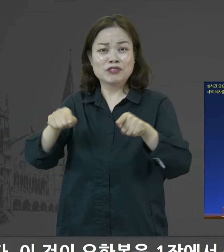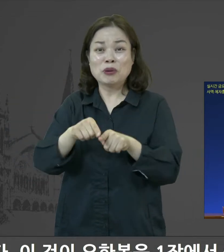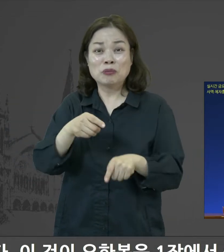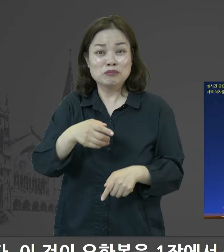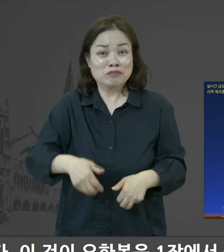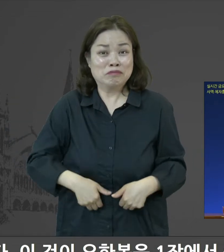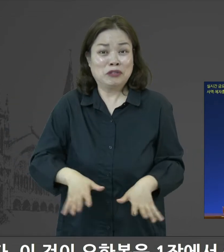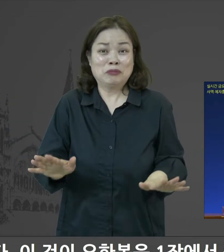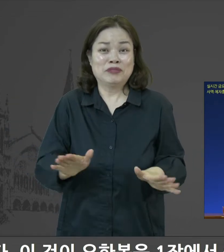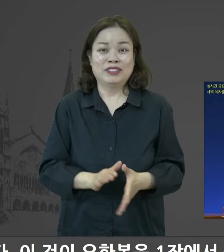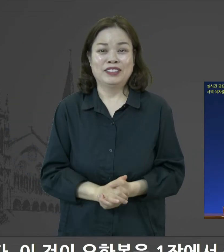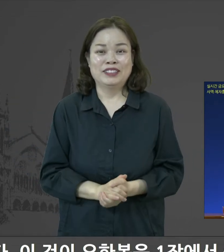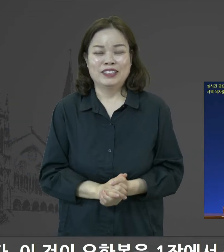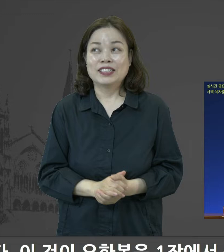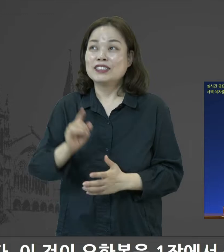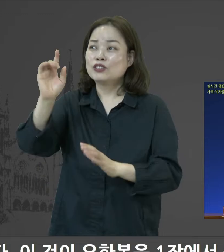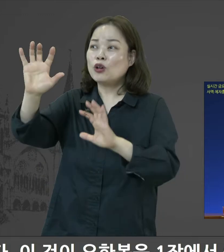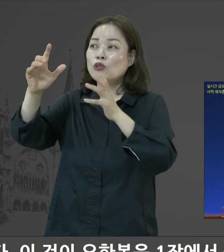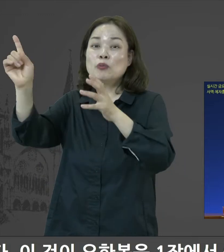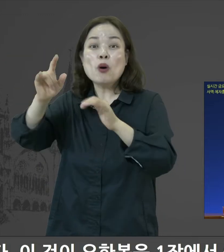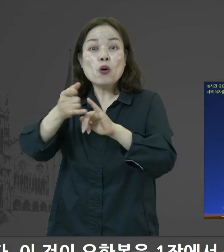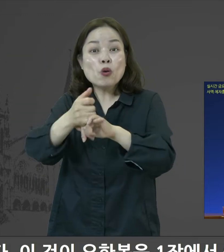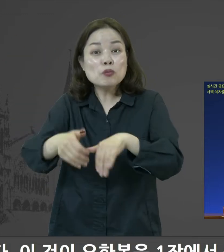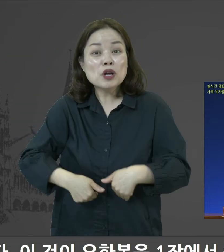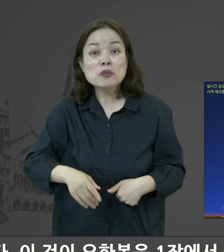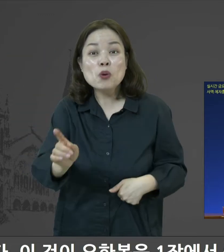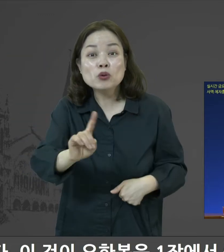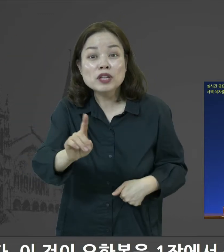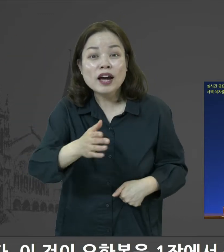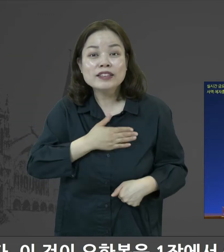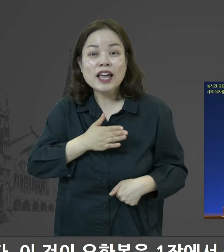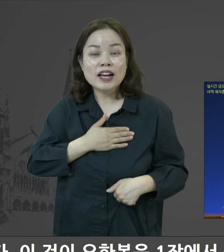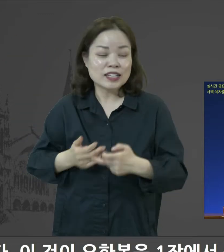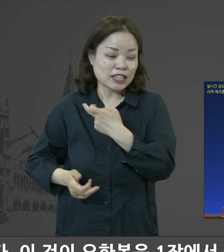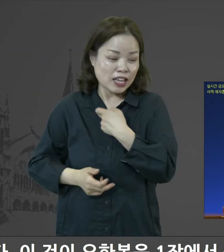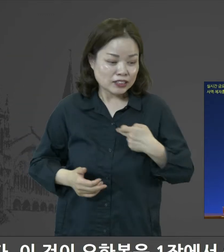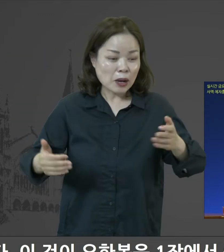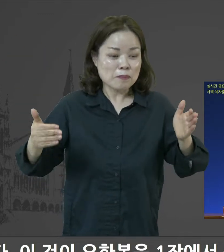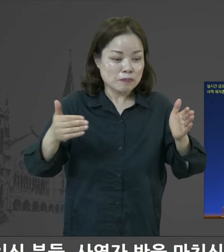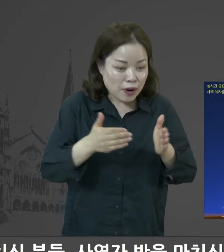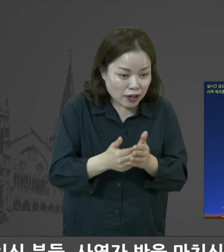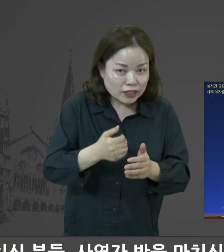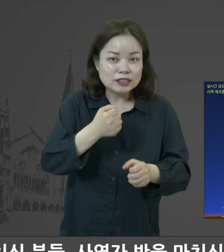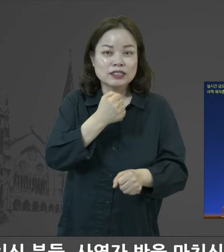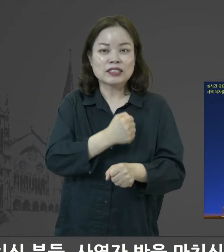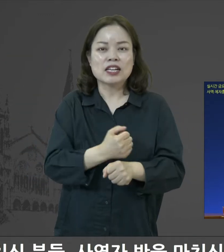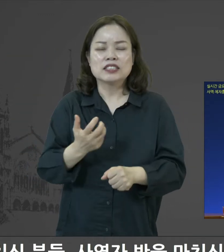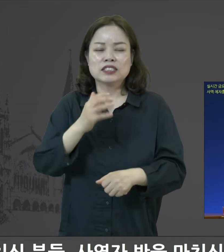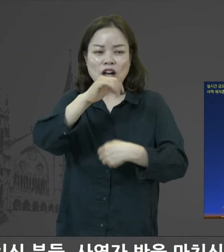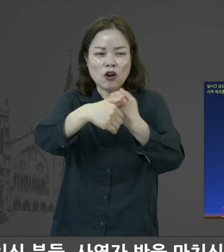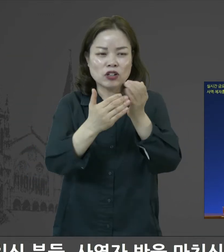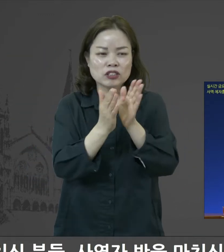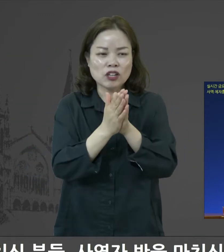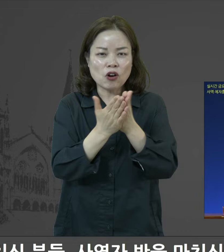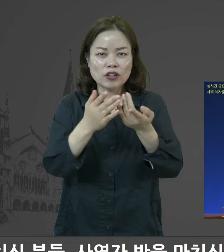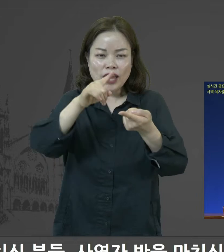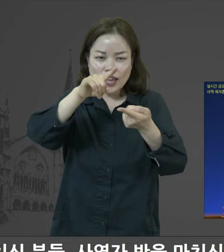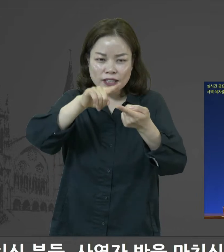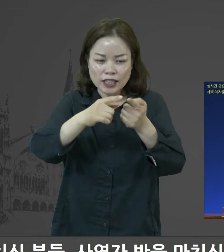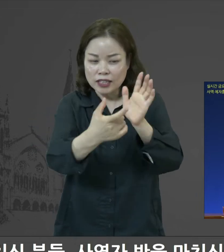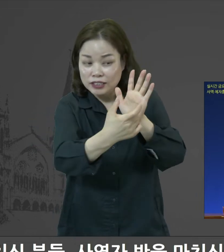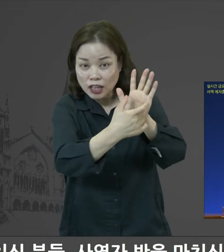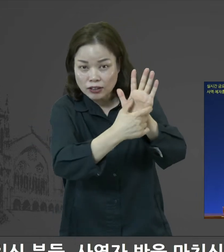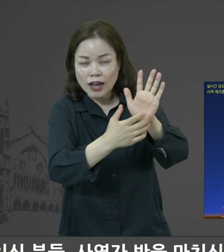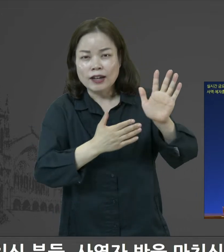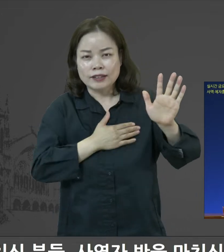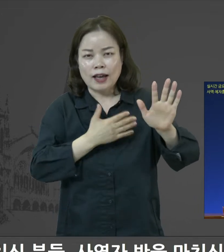압니다. 천국 가면 뭐가 필요하냐? 내가 제자 훈련 마치고 생산력이 생겨서 성경에 써 있는 대로 나는 또 다른